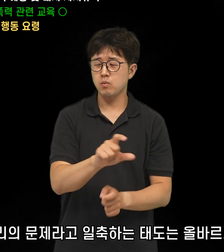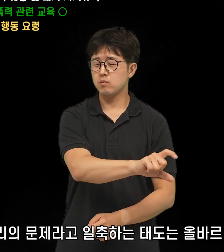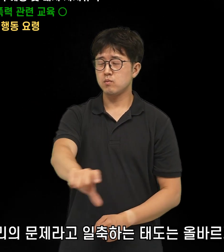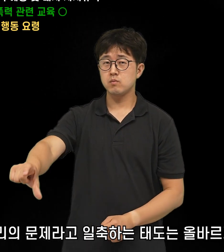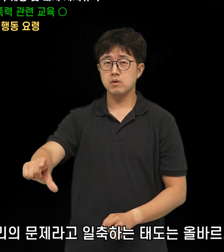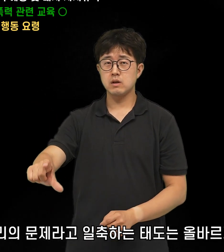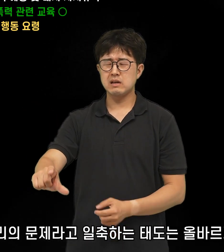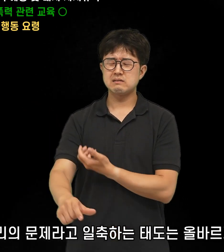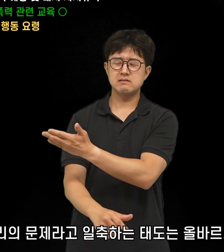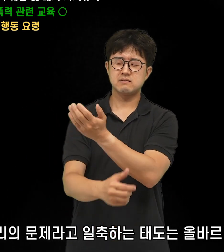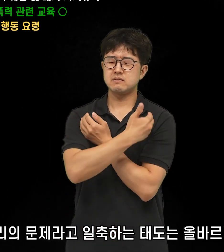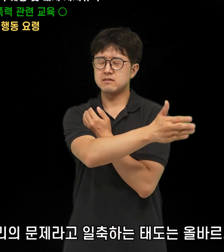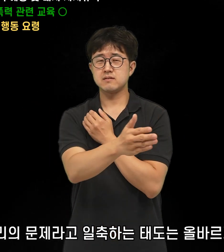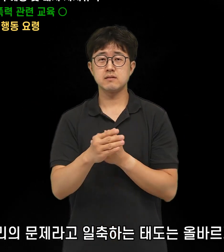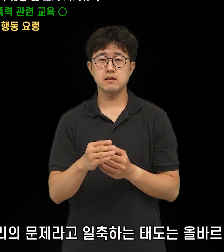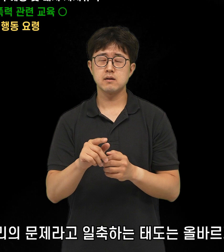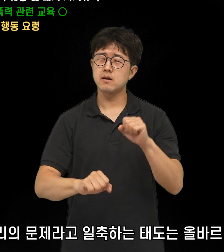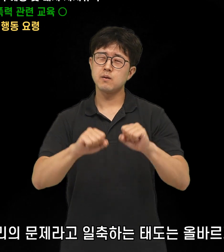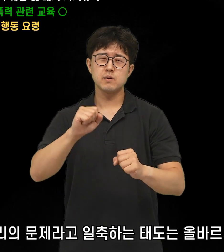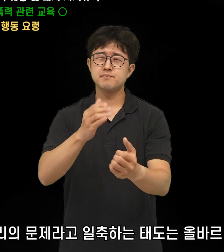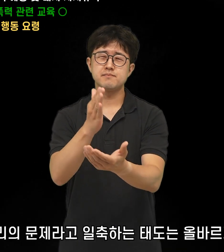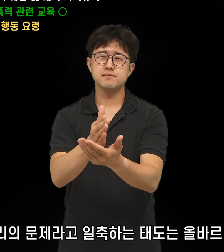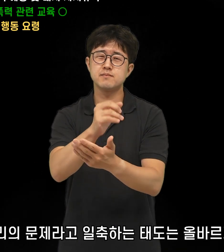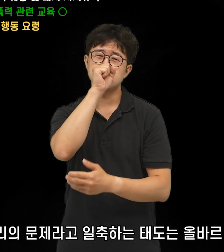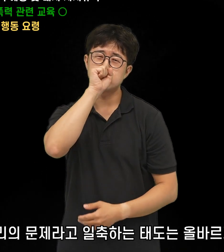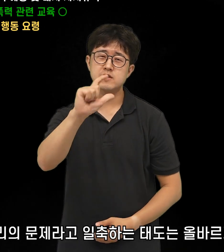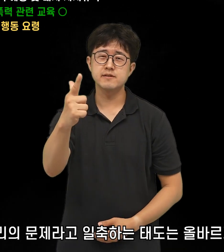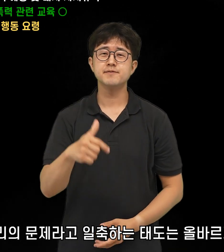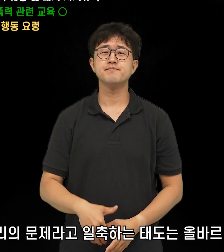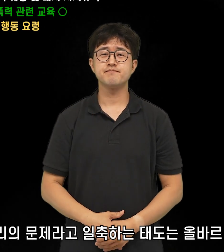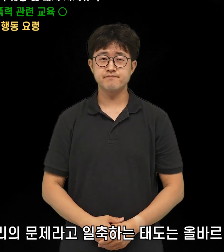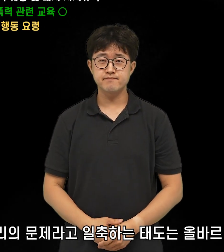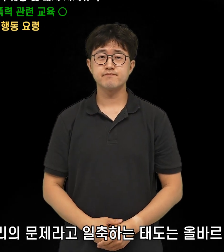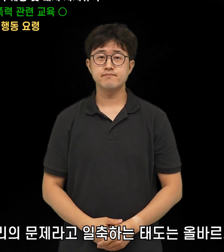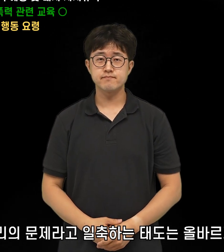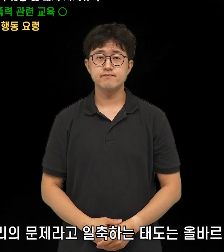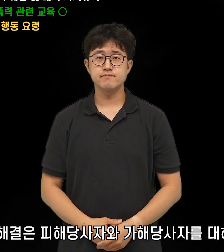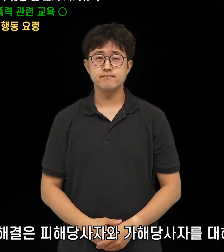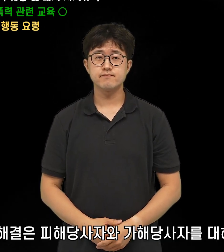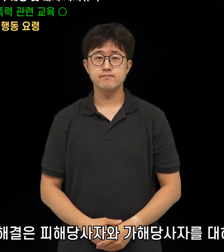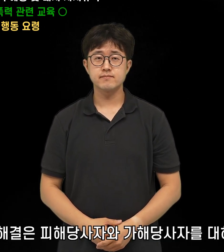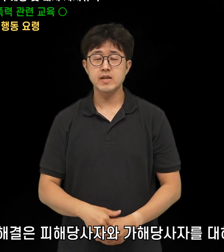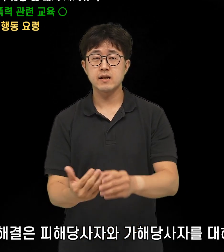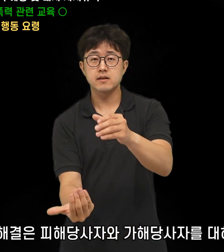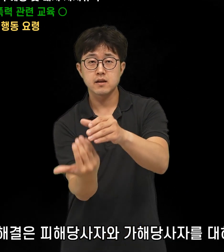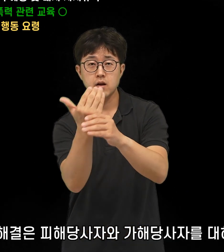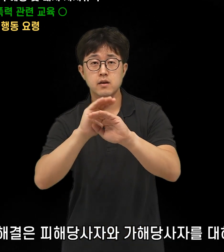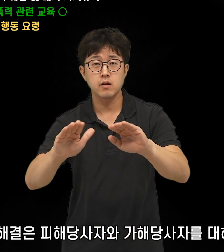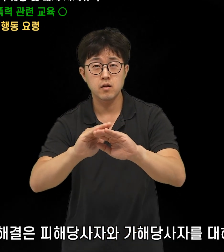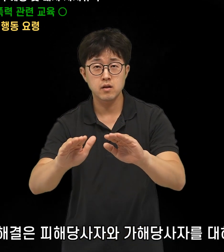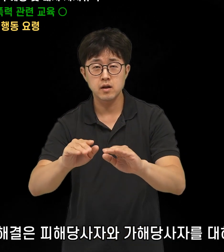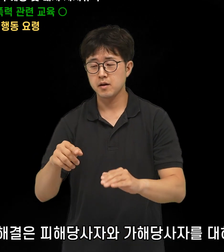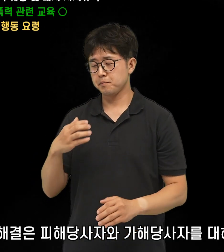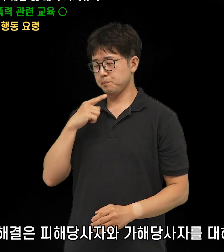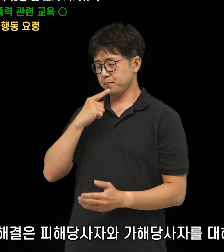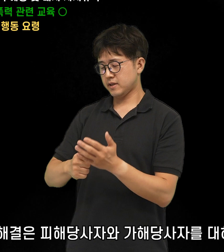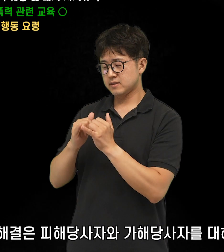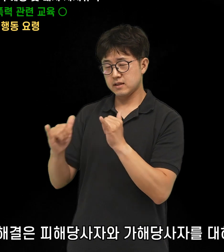문제라고 일축하는 태도는 올바르지 않다. 사건의 해결은 피해 당사자와